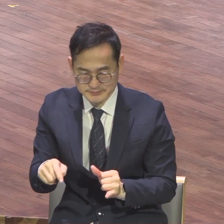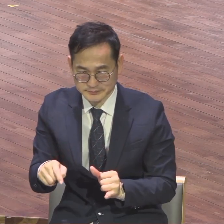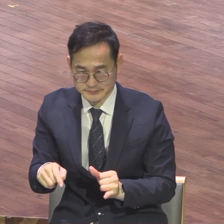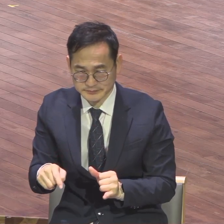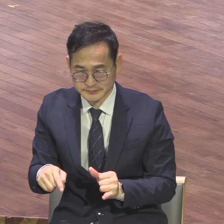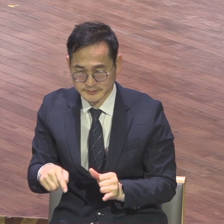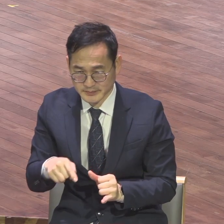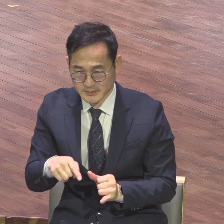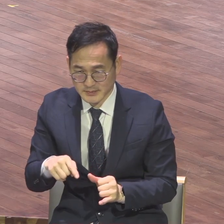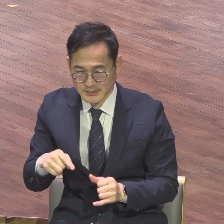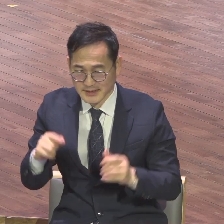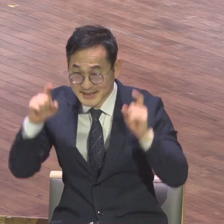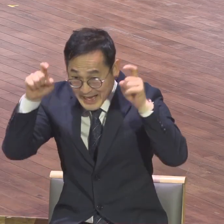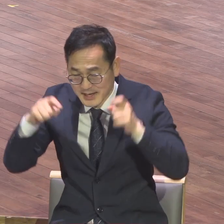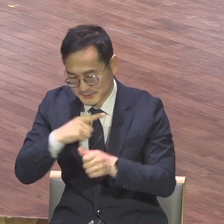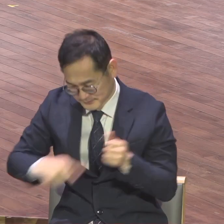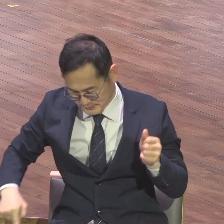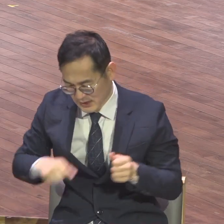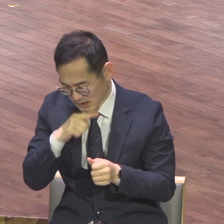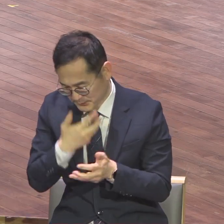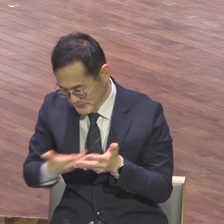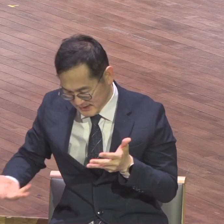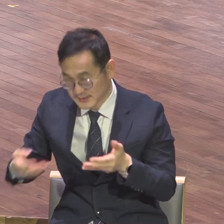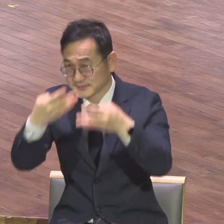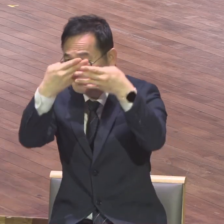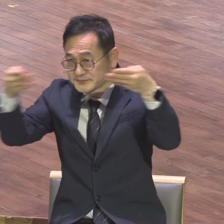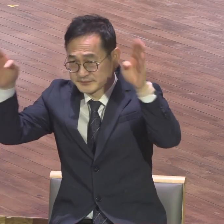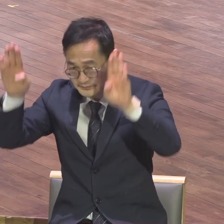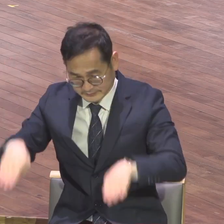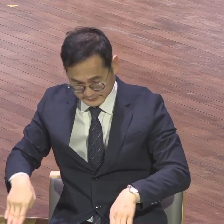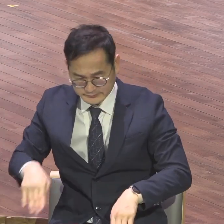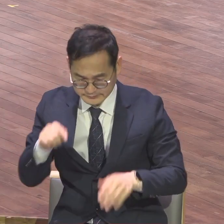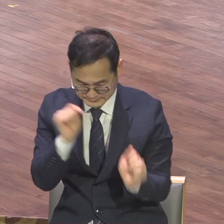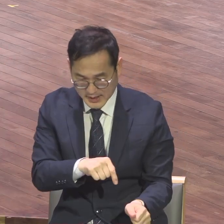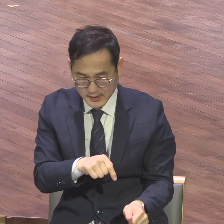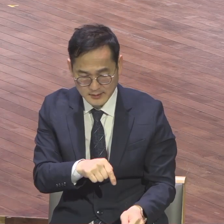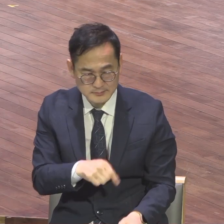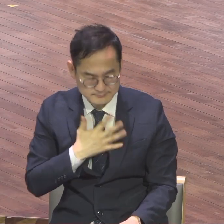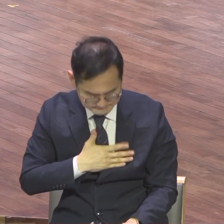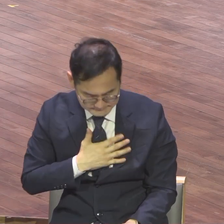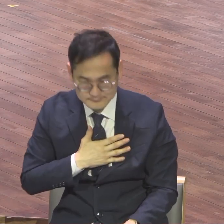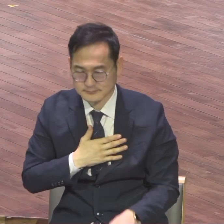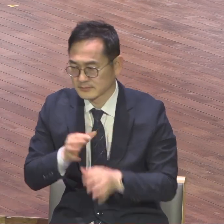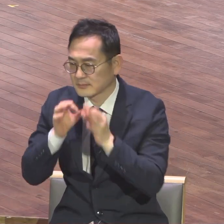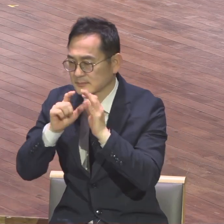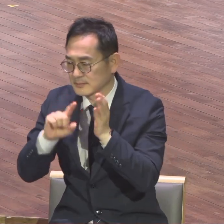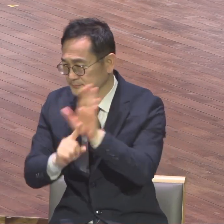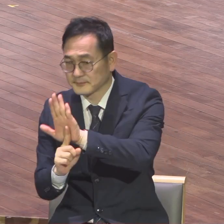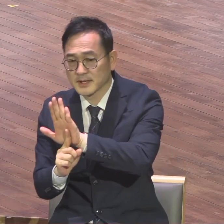지시한 겁니다. 양을 잡아라. 잡아가 전부 다 양의 피를 문설주에 다 바라라.